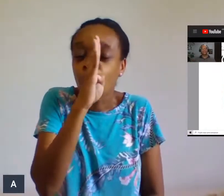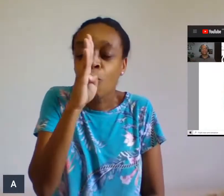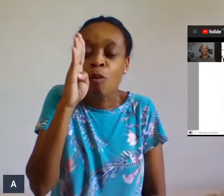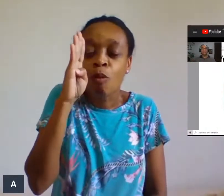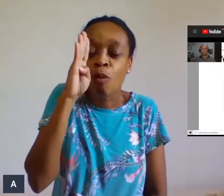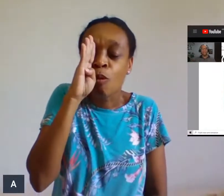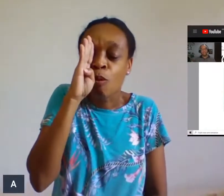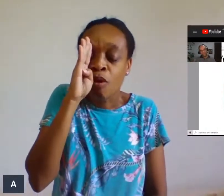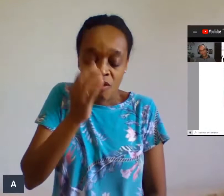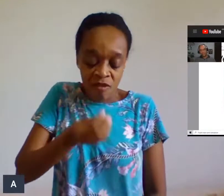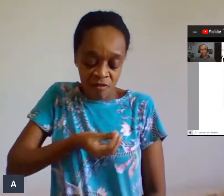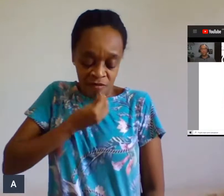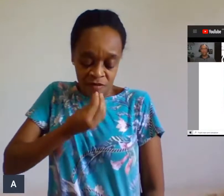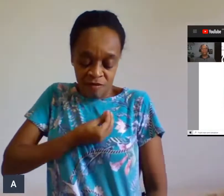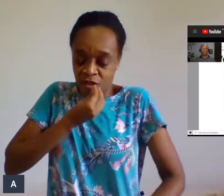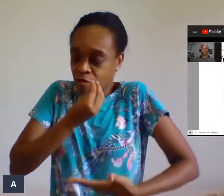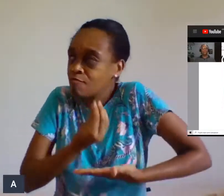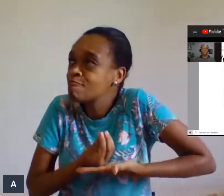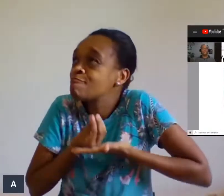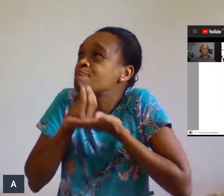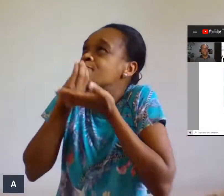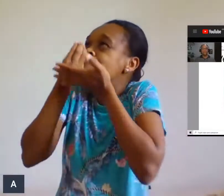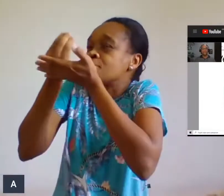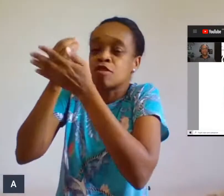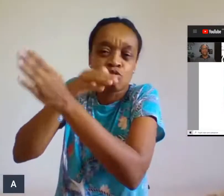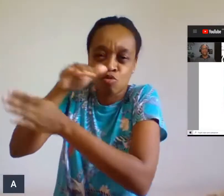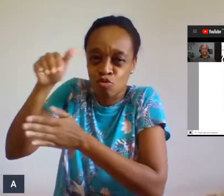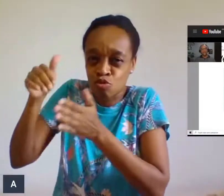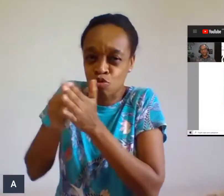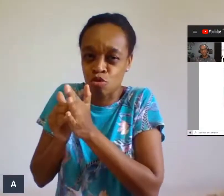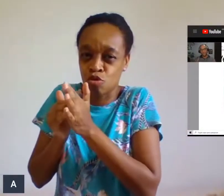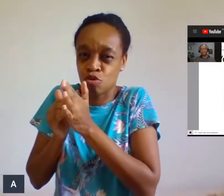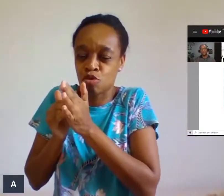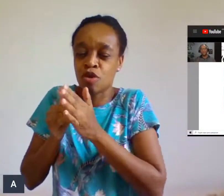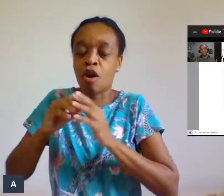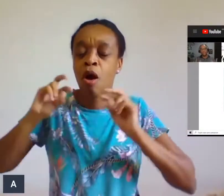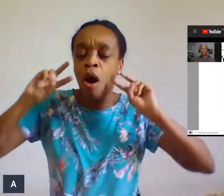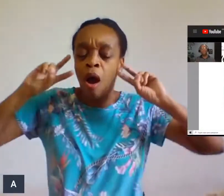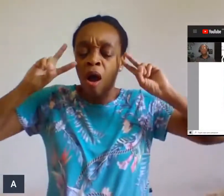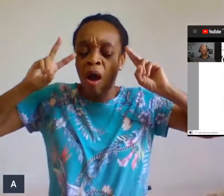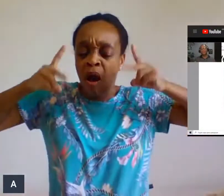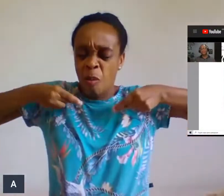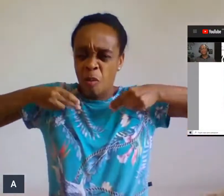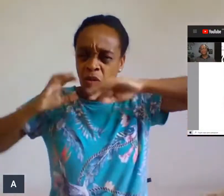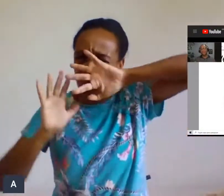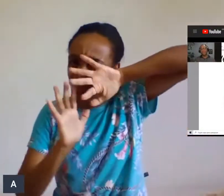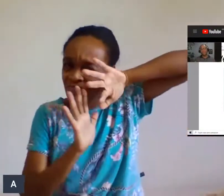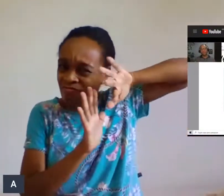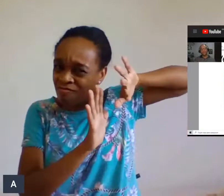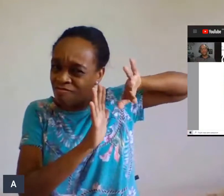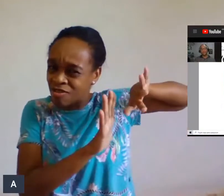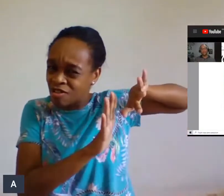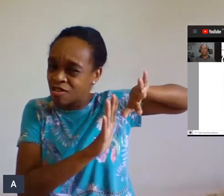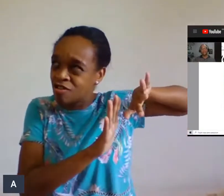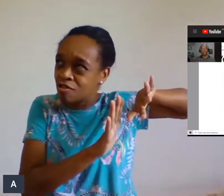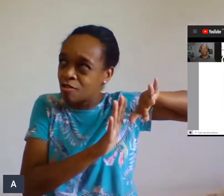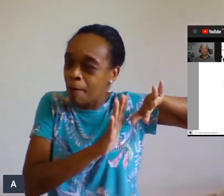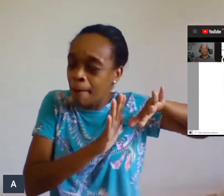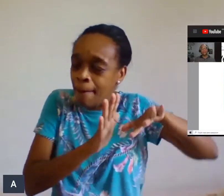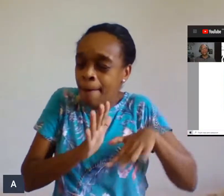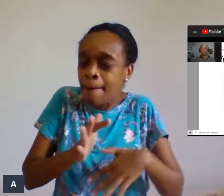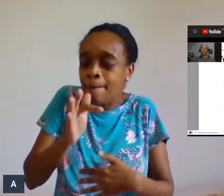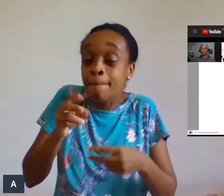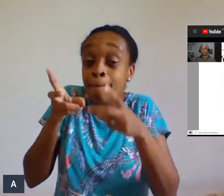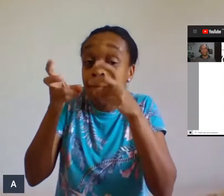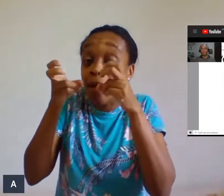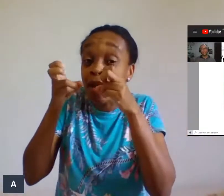completo. Afaste um pouco as coisas humanas da sua vida, a visão humana, os sentidos humanos, e olhe com os olhos do